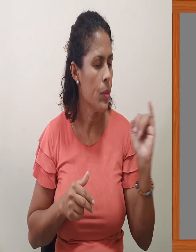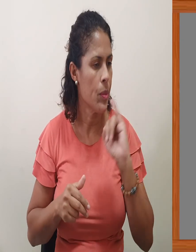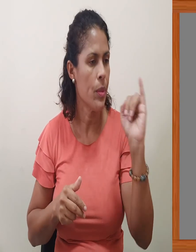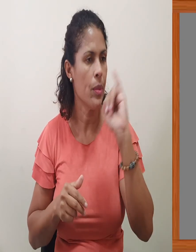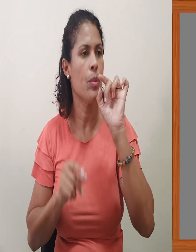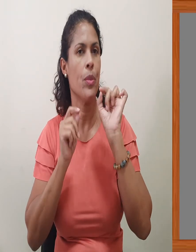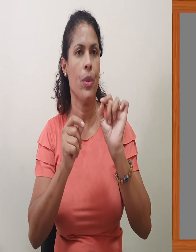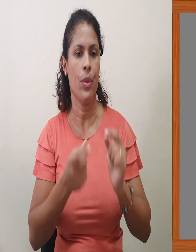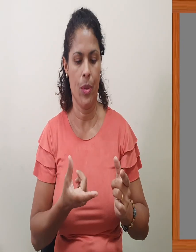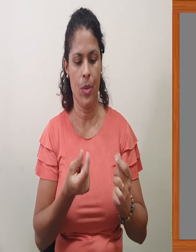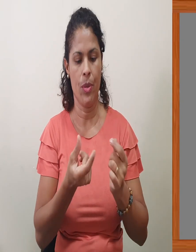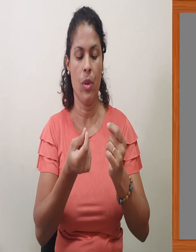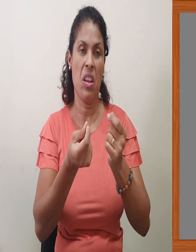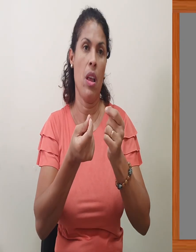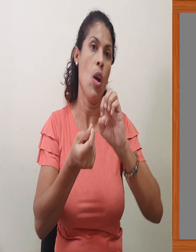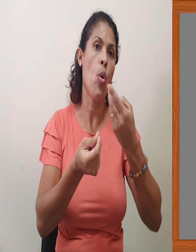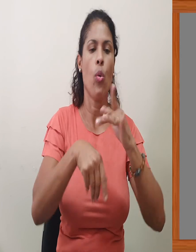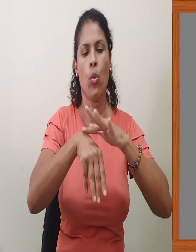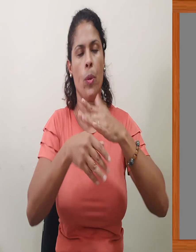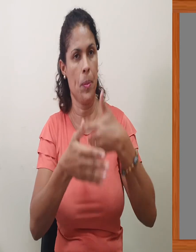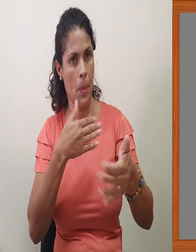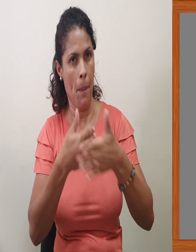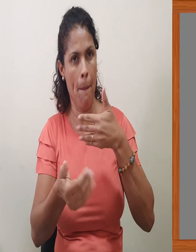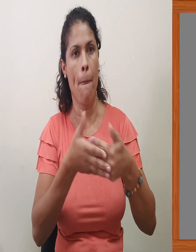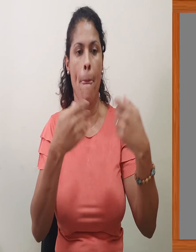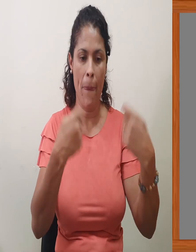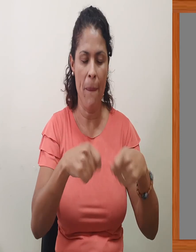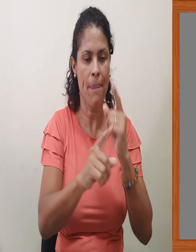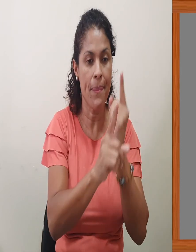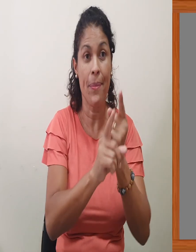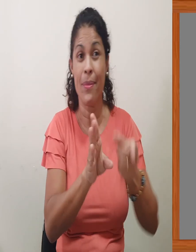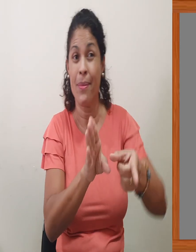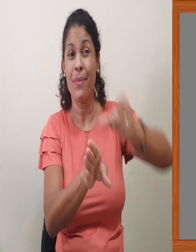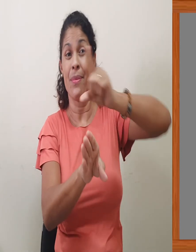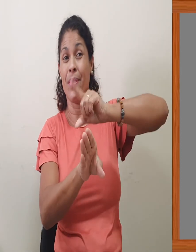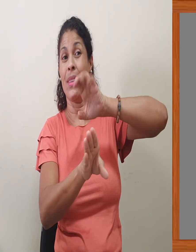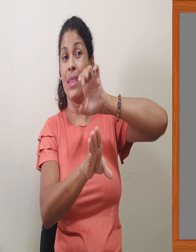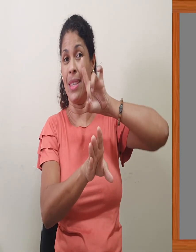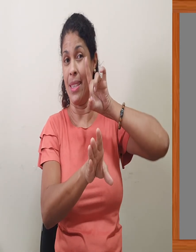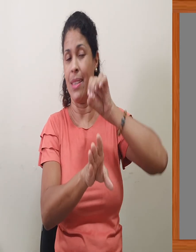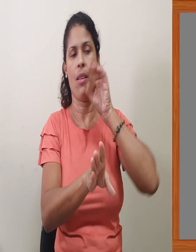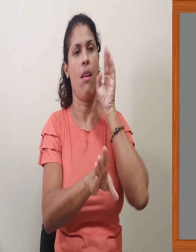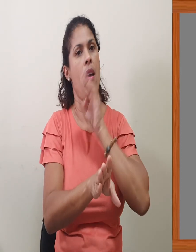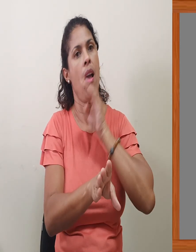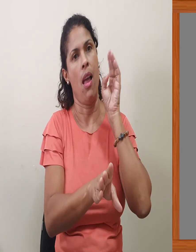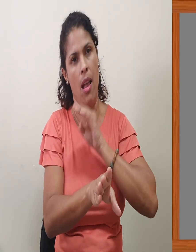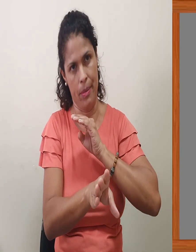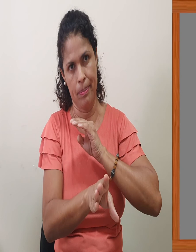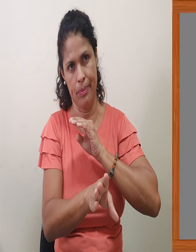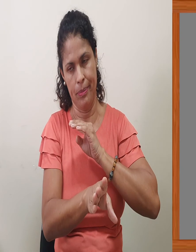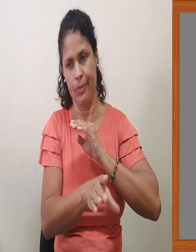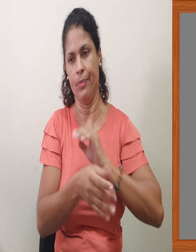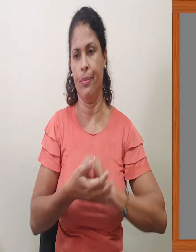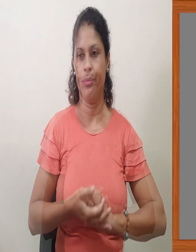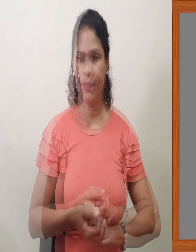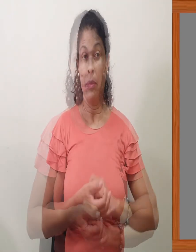Tempo entre o início do tumor e do seu diagnóstico. Por isso, é da maior importância que o câncer